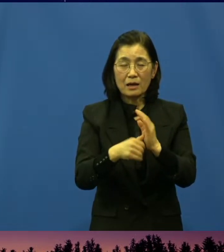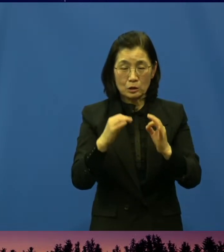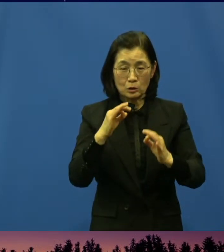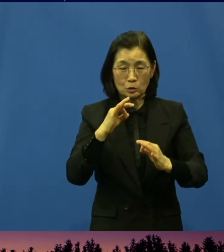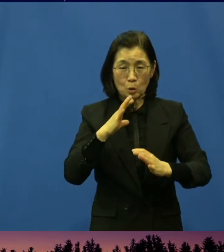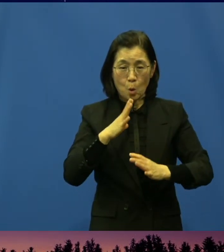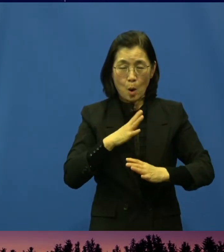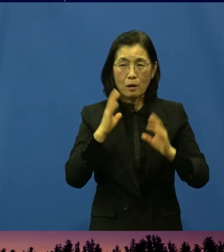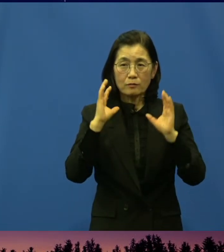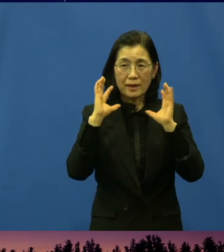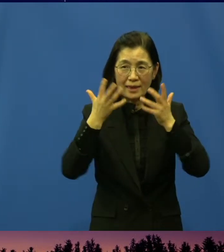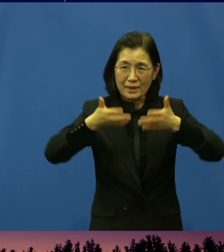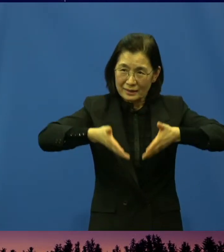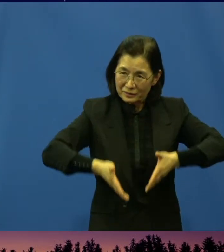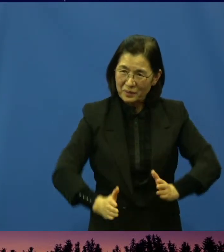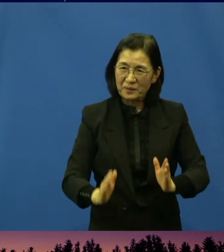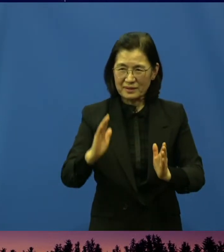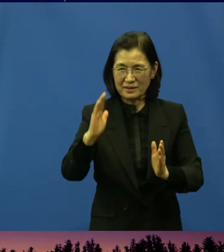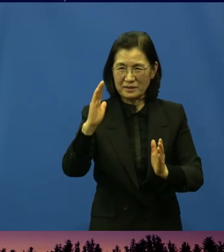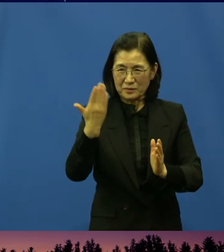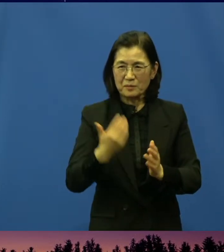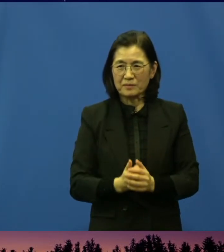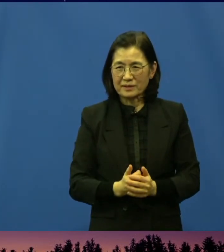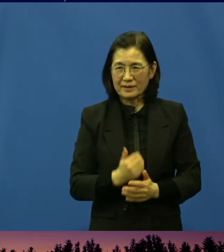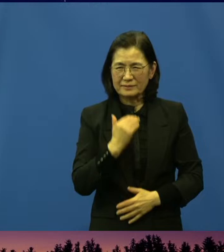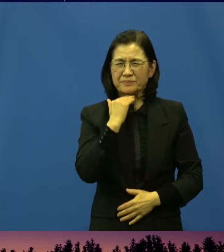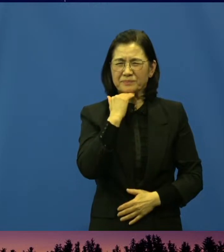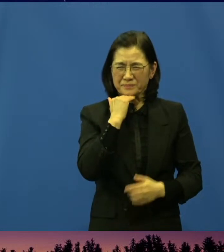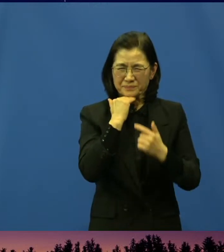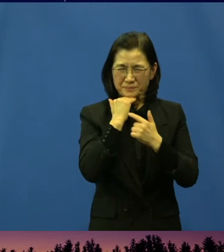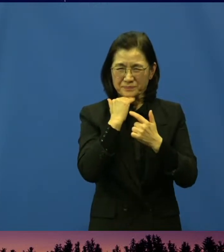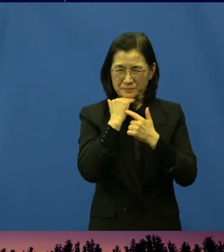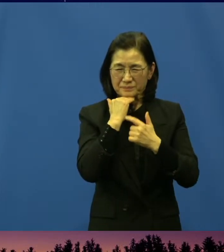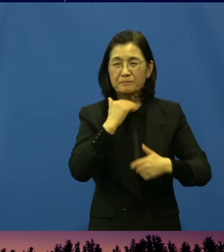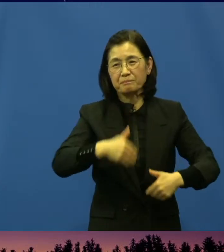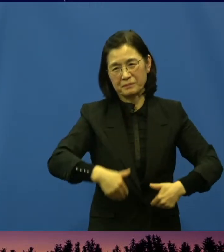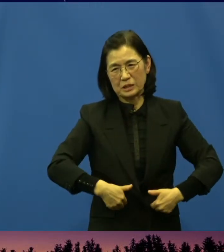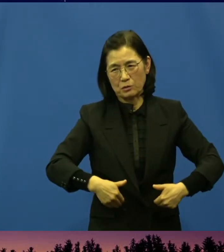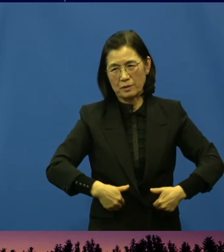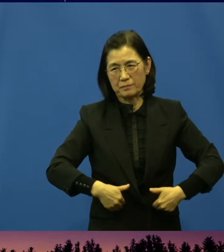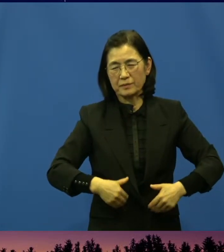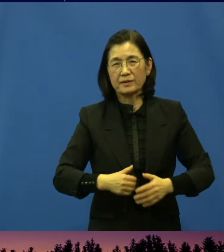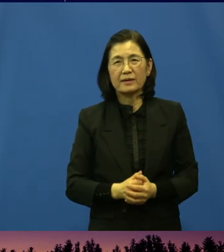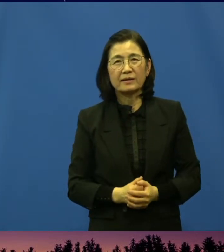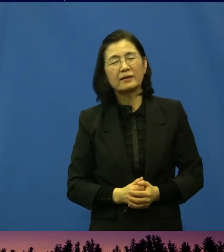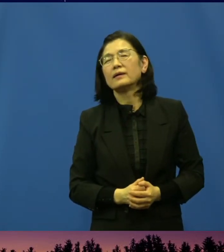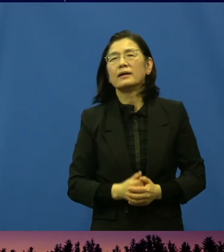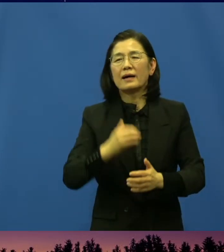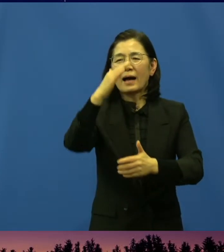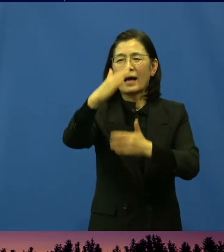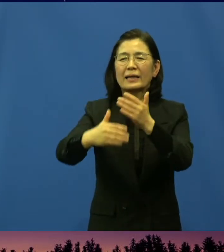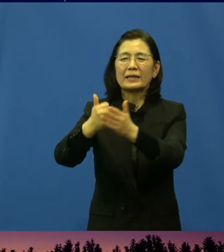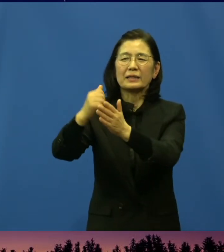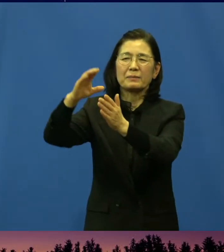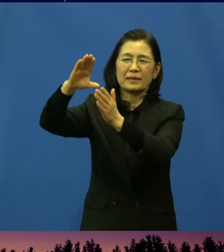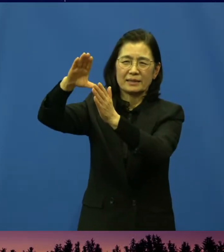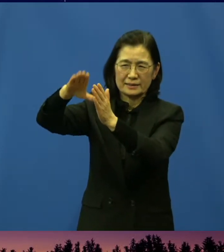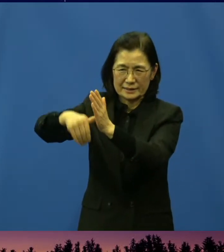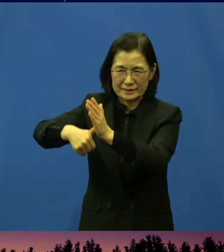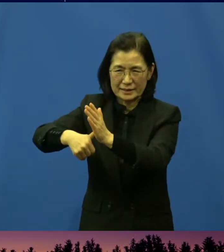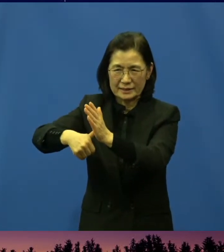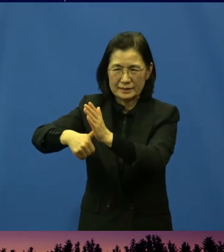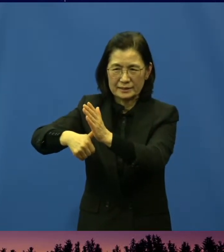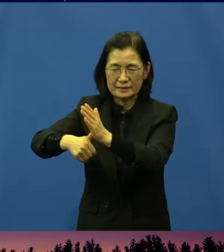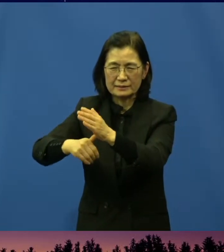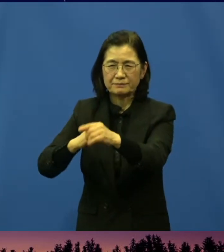생명이 탄생되는 거예요. 누구도 막을 수가 없어요. 그죠? 하나님의 온 타임, 카이로스의 시간,